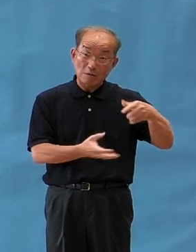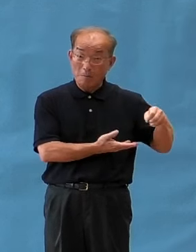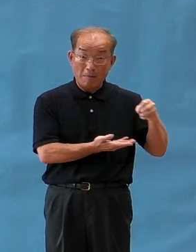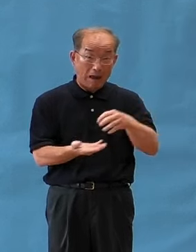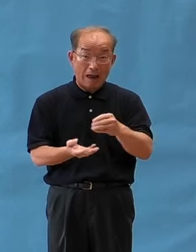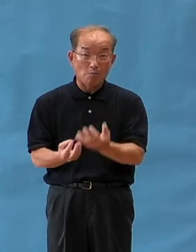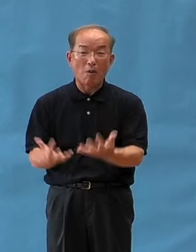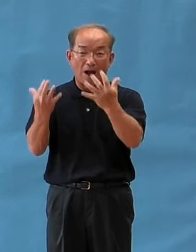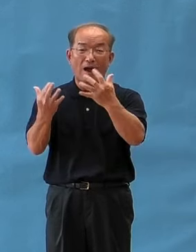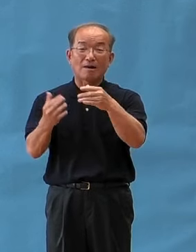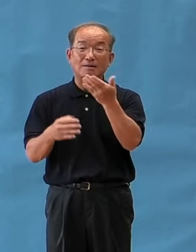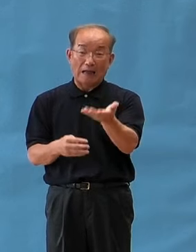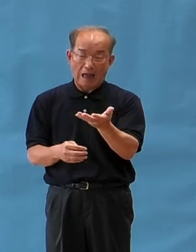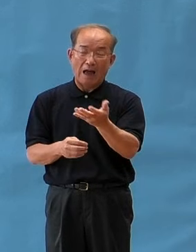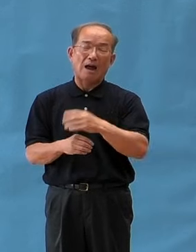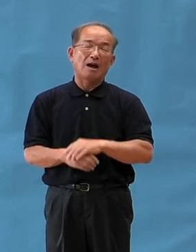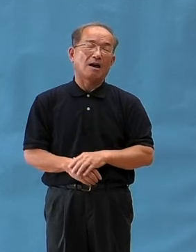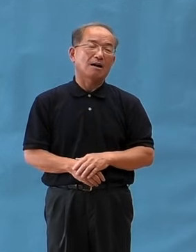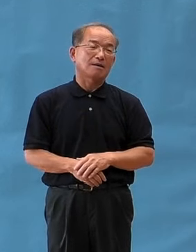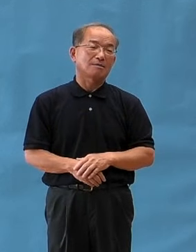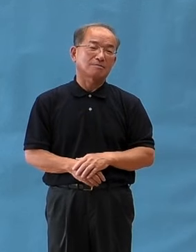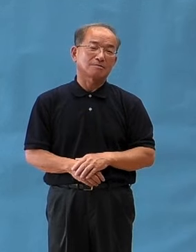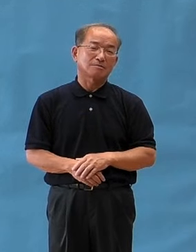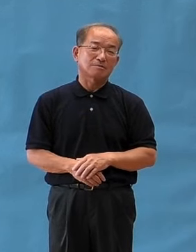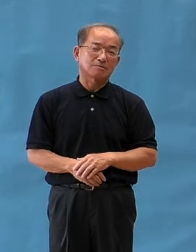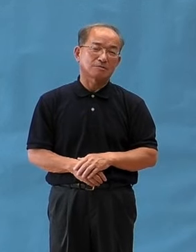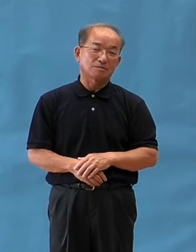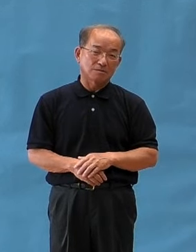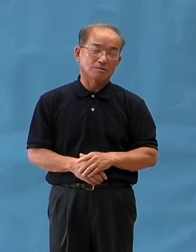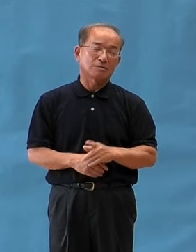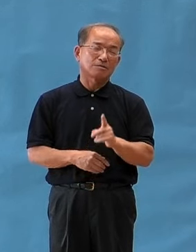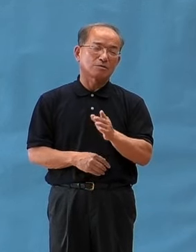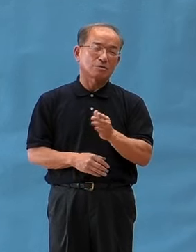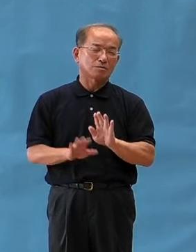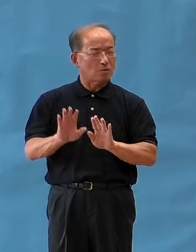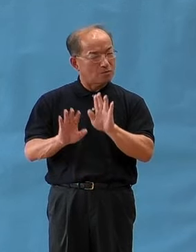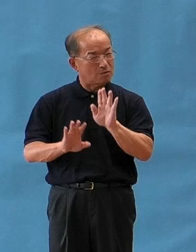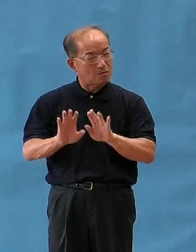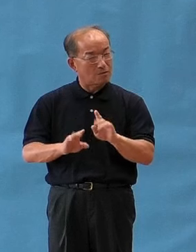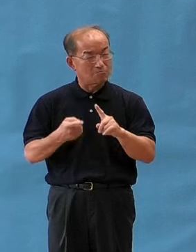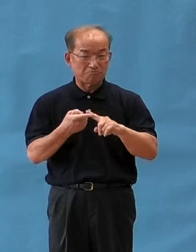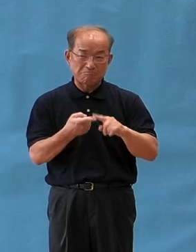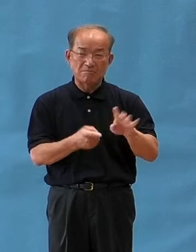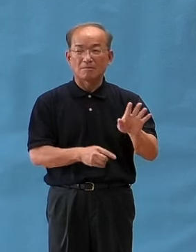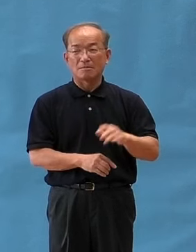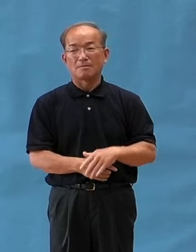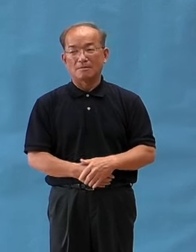片っぽで火を消そうとしてて、片っぽでガソリン撒いてるような、まあそんなことじゃないですか。